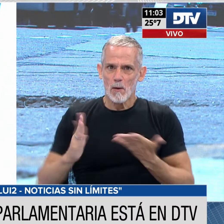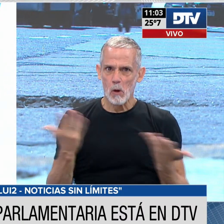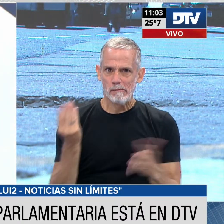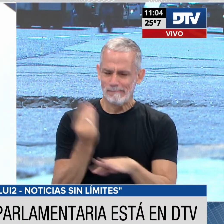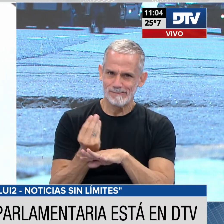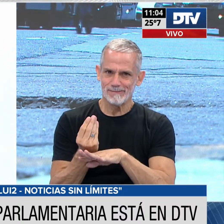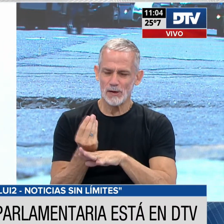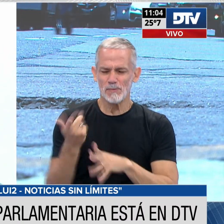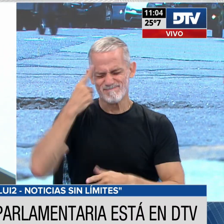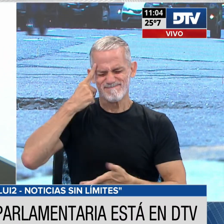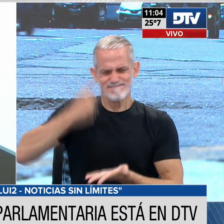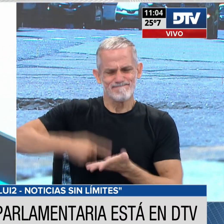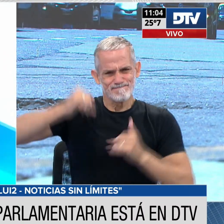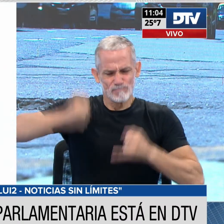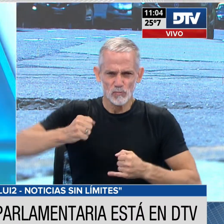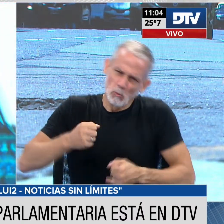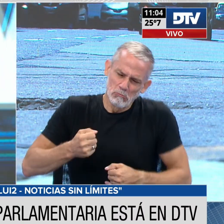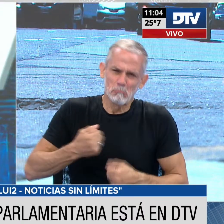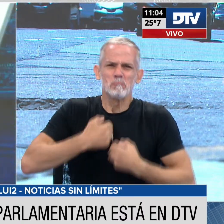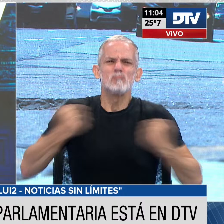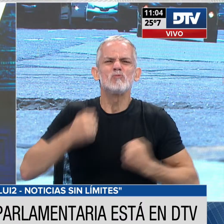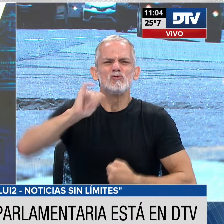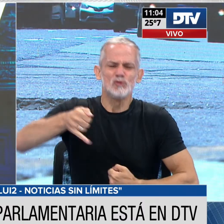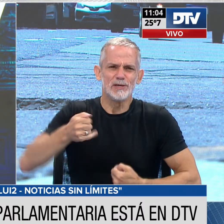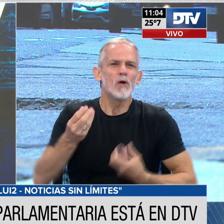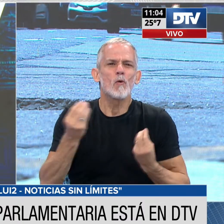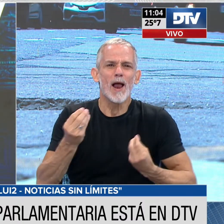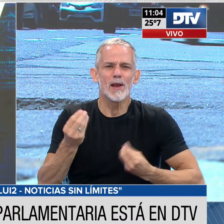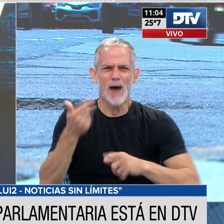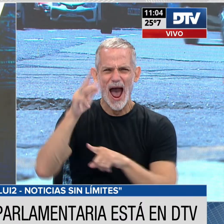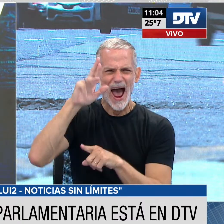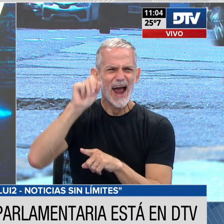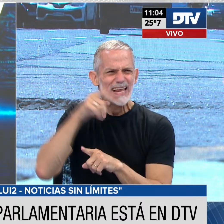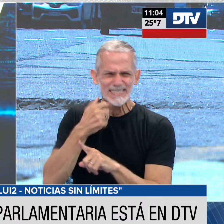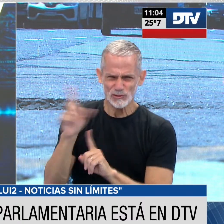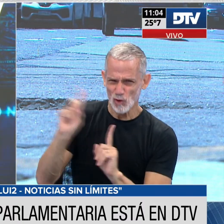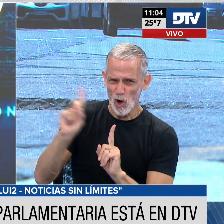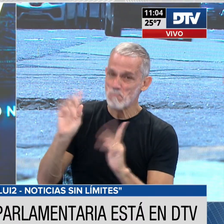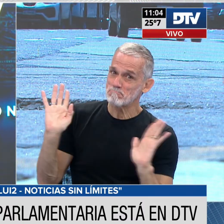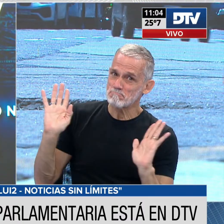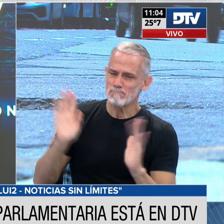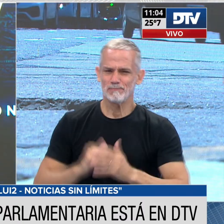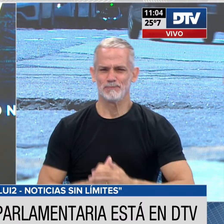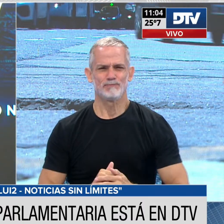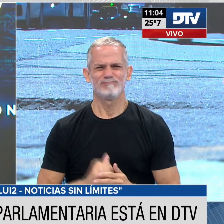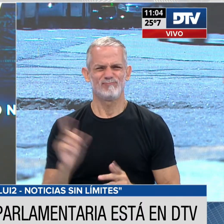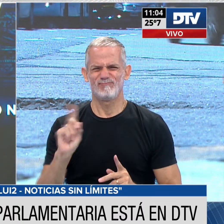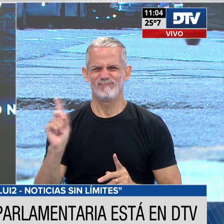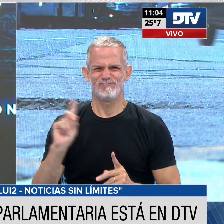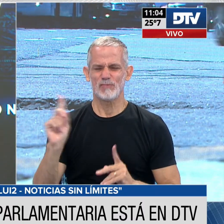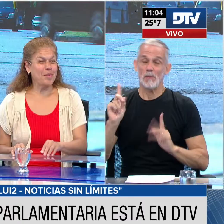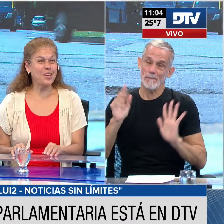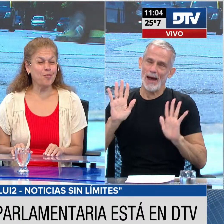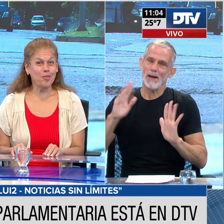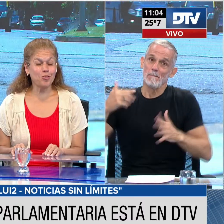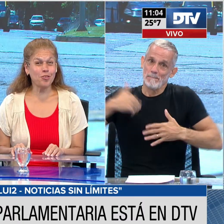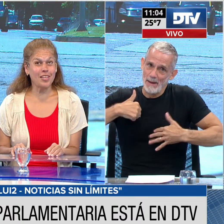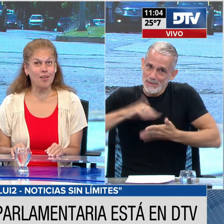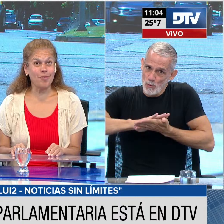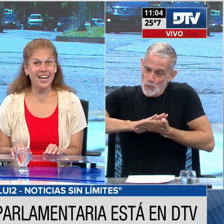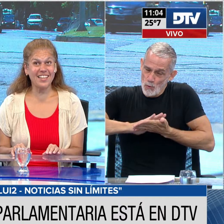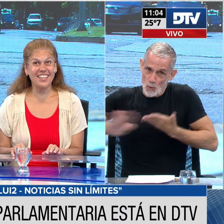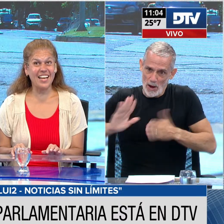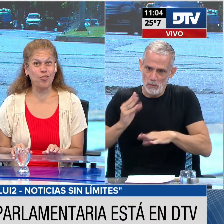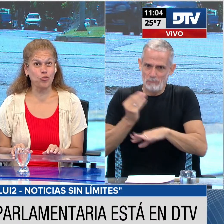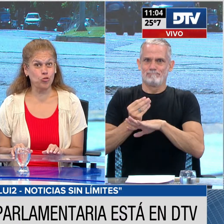novedoso y deciden nos tiramos a la pileta? ¿Cómo es esto? Vos me parece que no, Aleris, ¿no? A ver. No, sí, para mí es novedoso desde